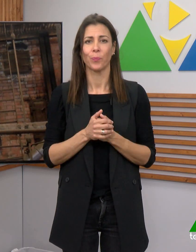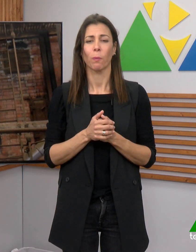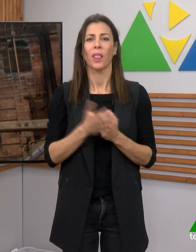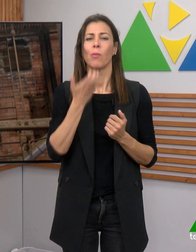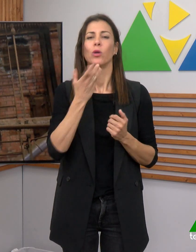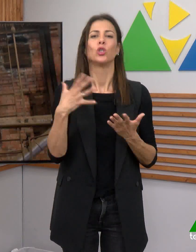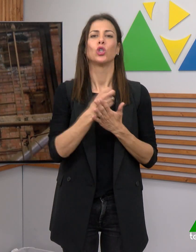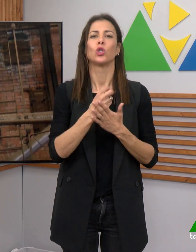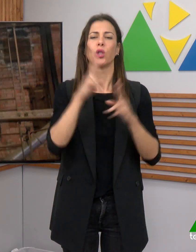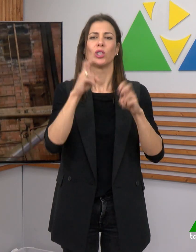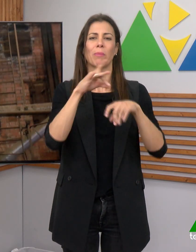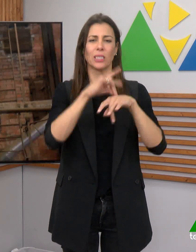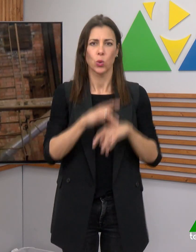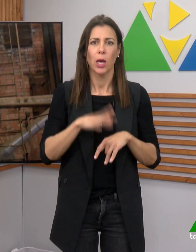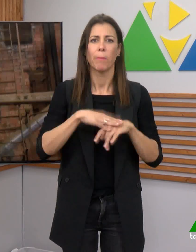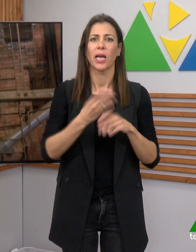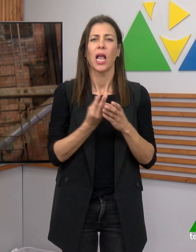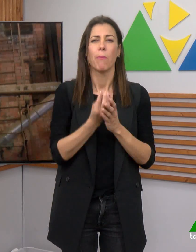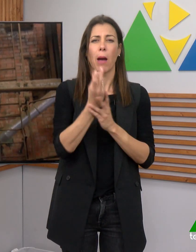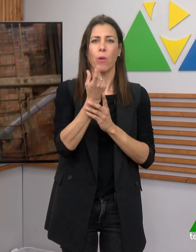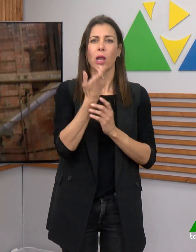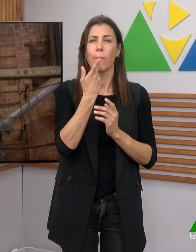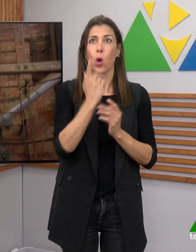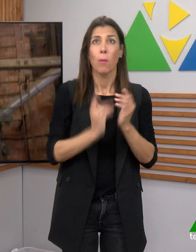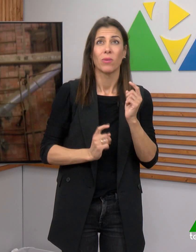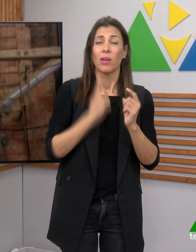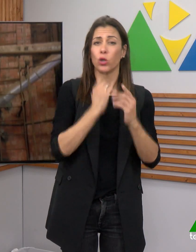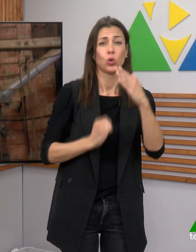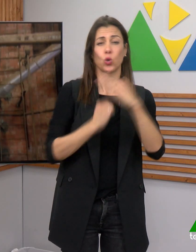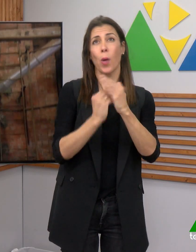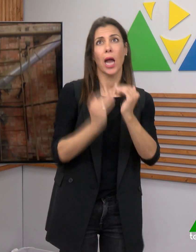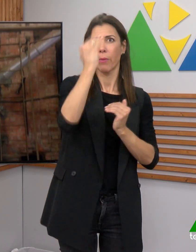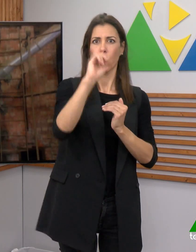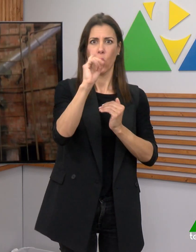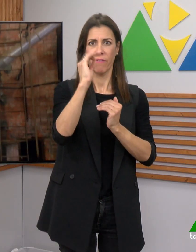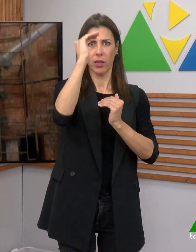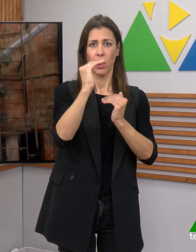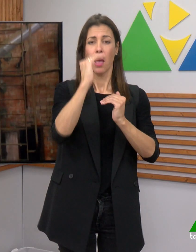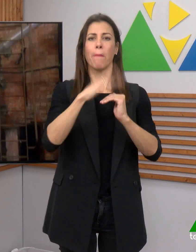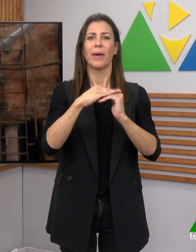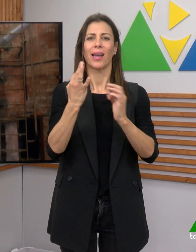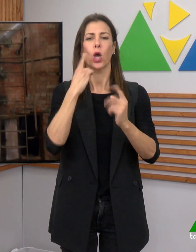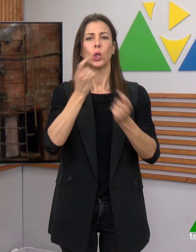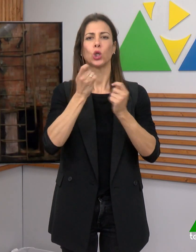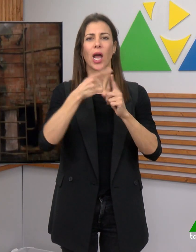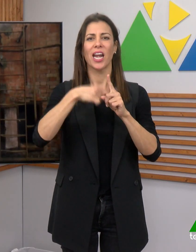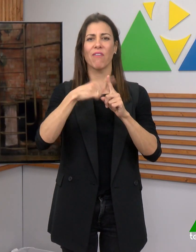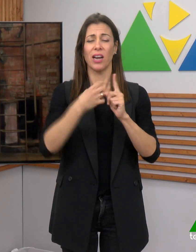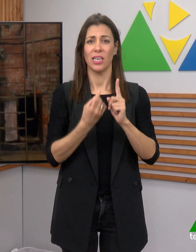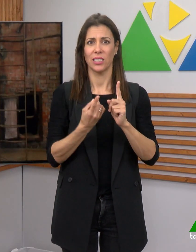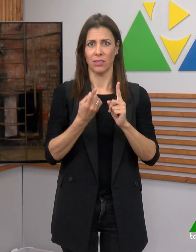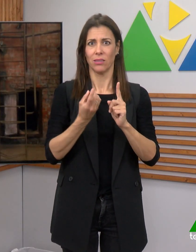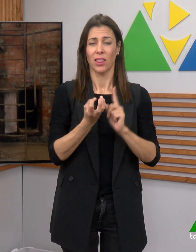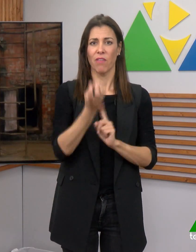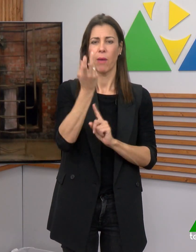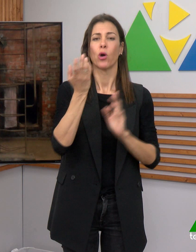de seguridad para que el vapor no se fuera más arriba de lo necesario, para mantener los niveles de vapor y lógicamente